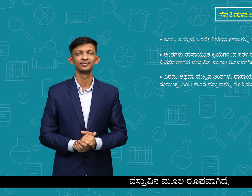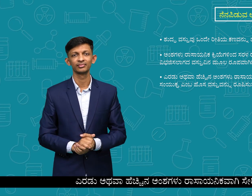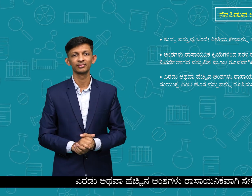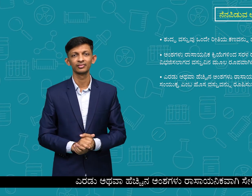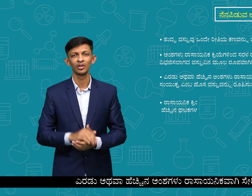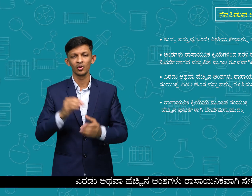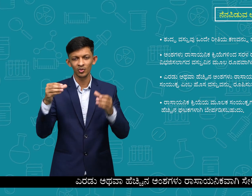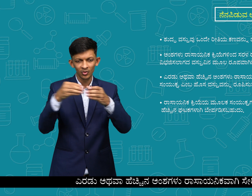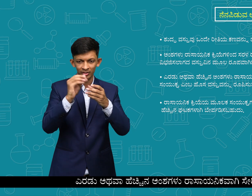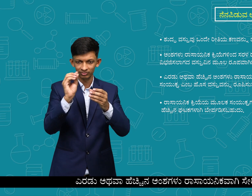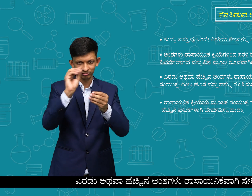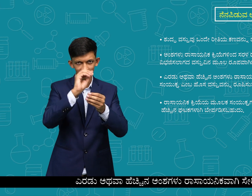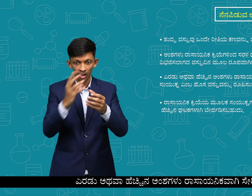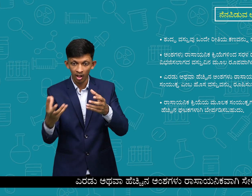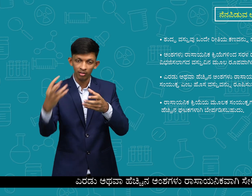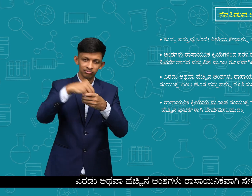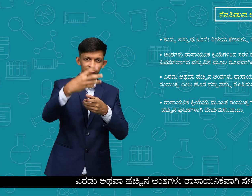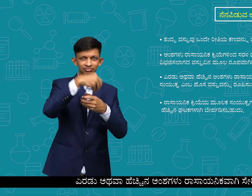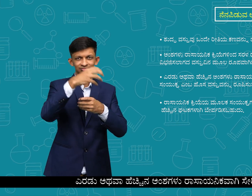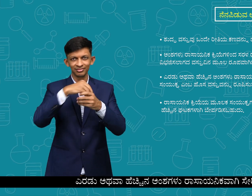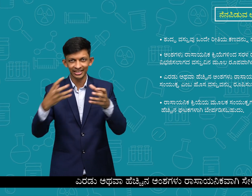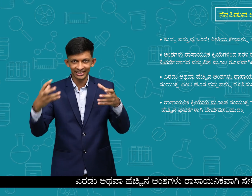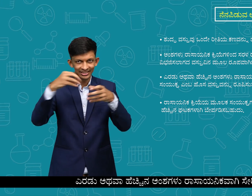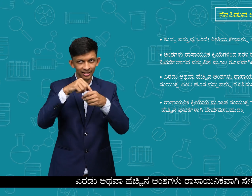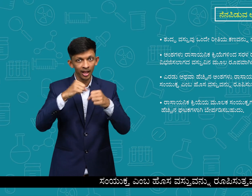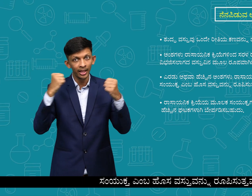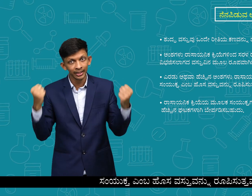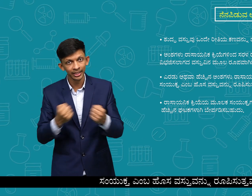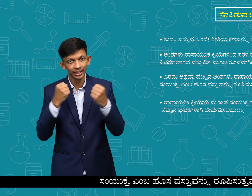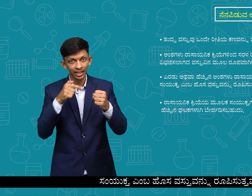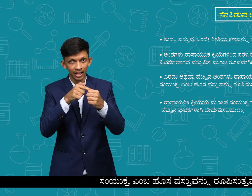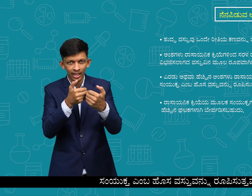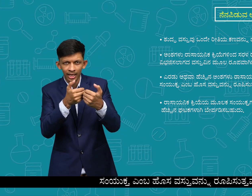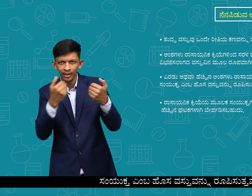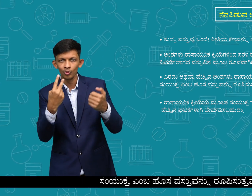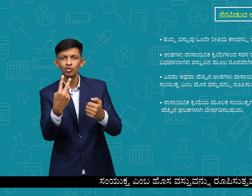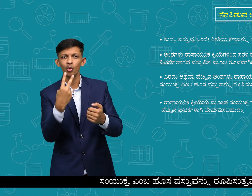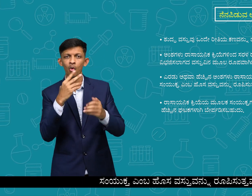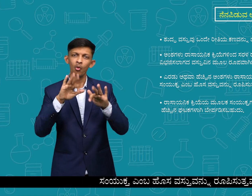2 ಅಥವಾ ಹೆಚ್ಚಿನ ಅಂಶಗಳು ರಾಸಾಯನಿಕವಾಗಿ ಸೇರಿಕೊಂಡು ಸಂಯುಕ್ತ ಎಂಬ ಹೊಸ ವಸ್ತುವನ್ನು ರೂಪಿಸುತ್ತವೆ.